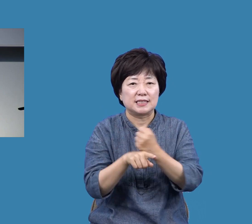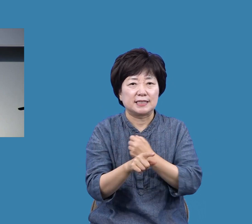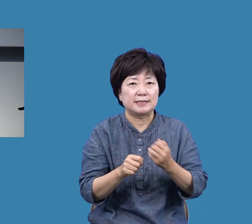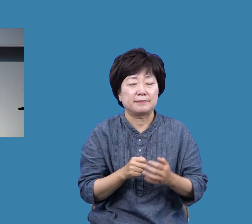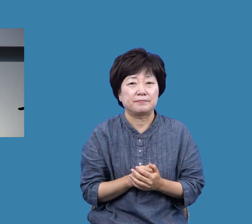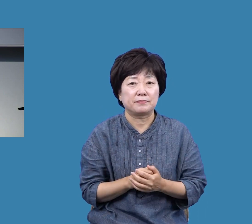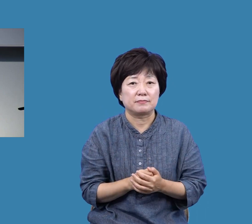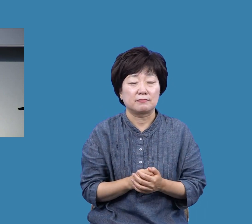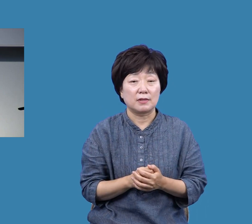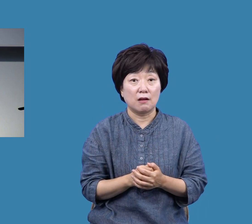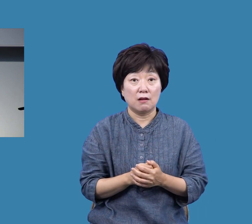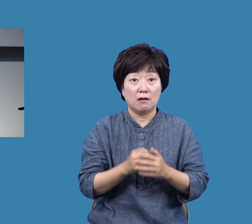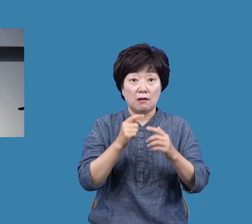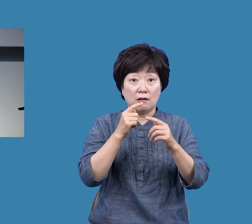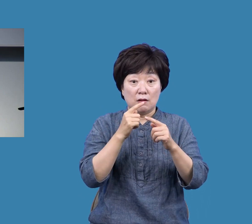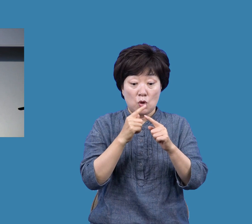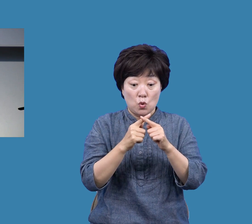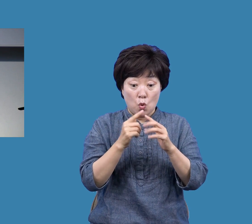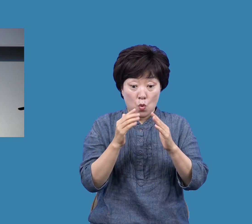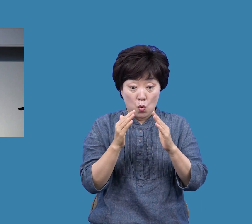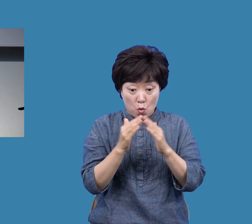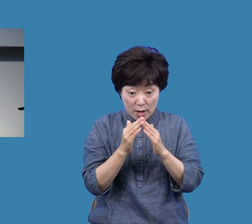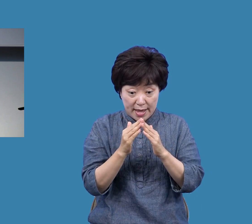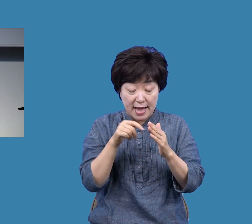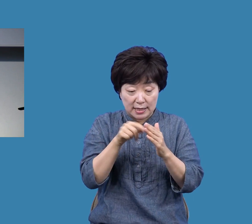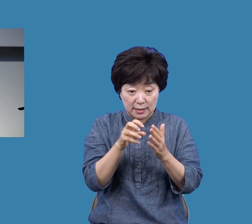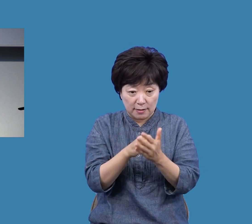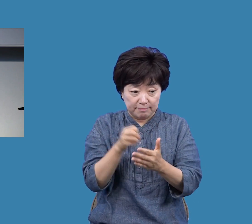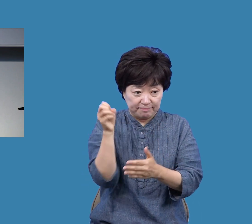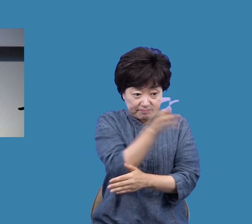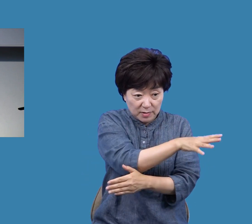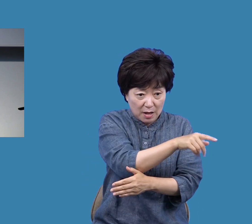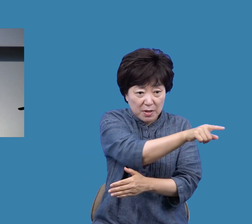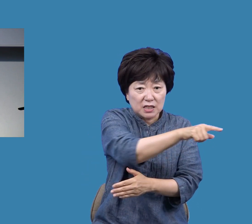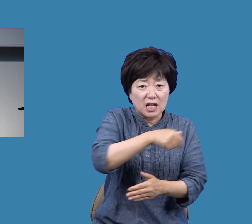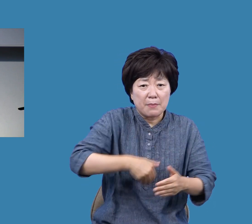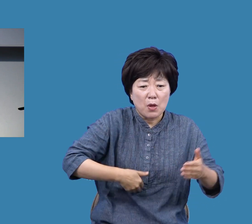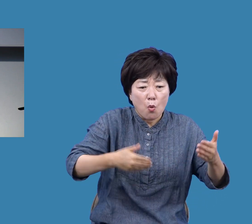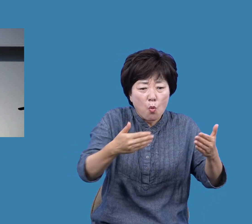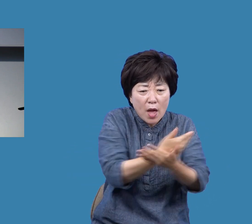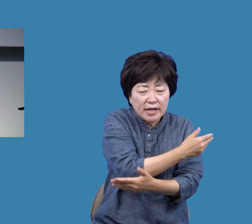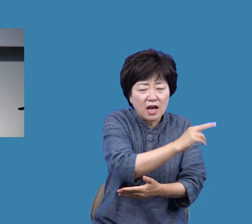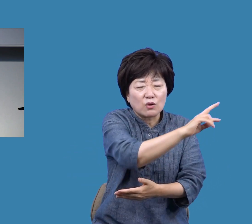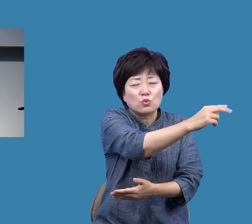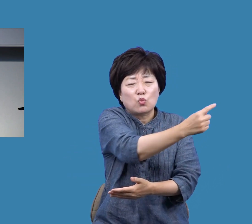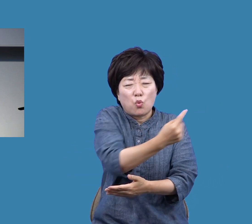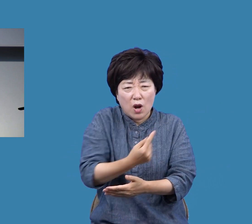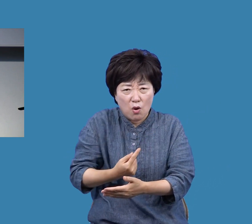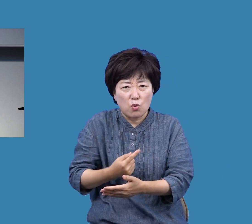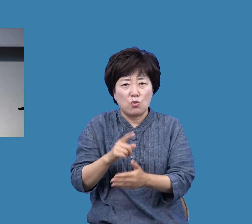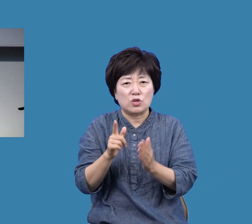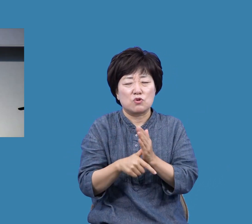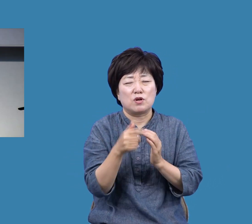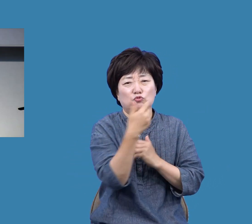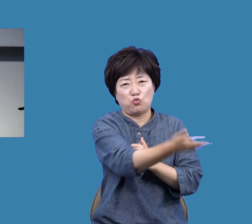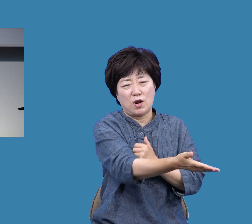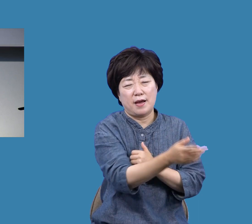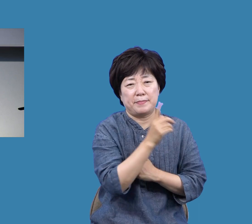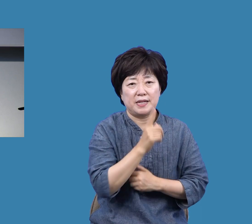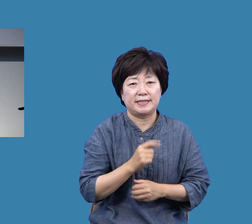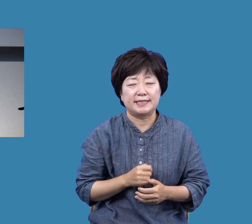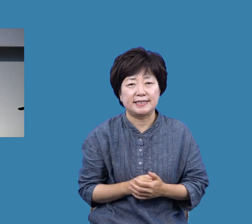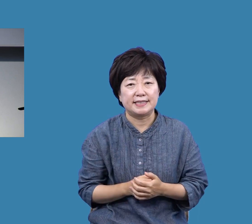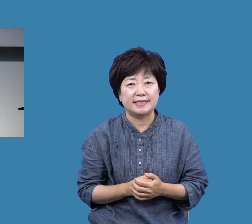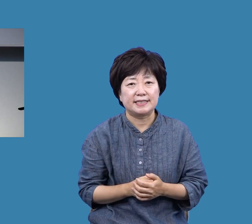근데 이제 그렇게 함으로써 그 사람이 다시 회개하고 돌아올 수 있는 길을 열어야 된다 이런 의미인 거죠. 자, 그래서